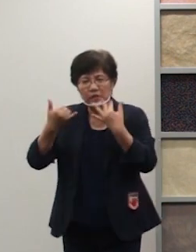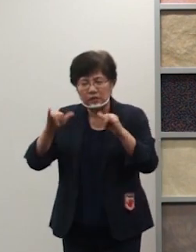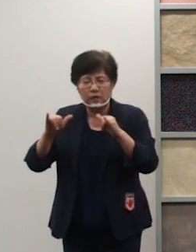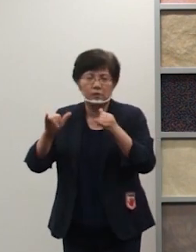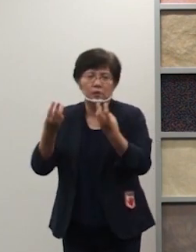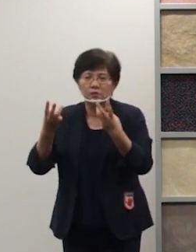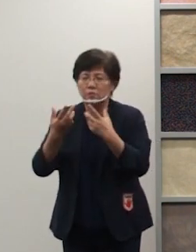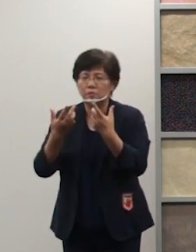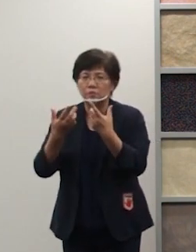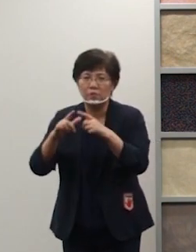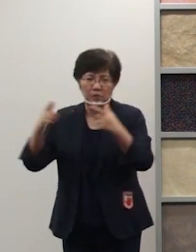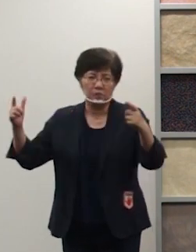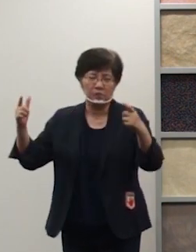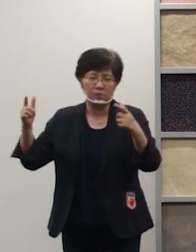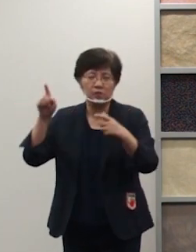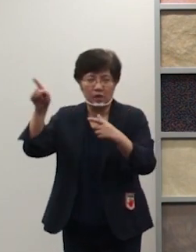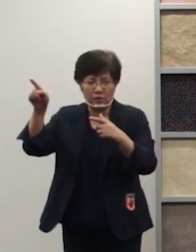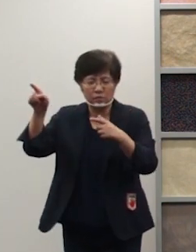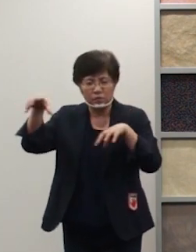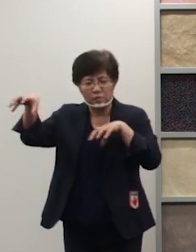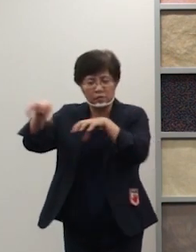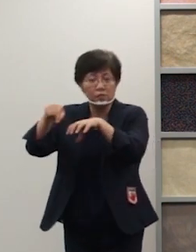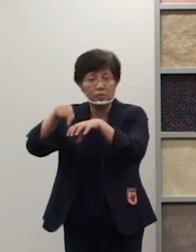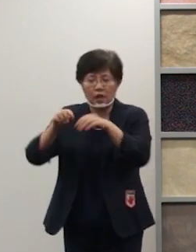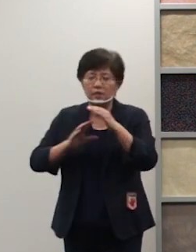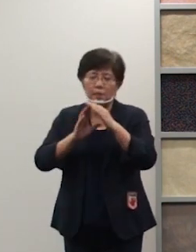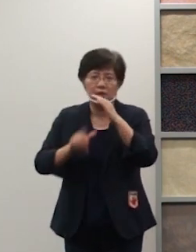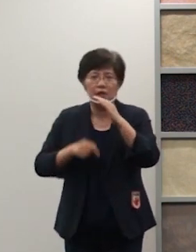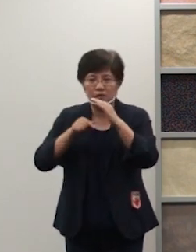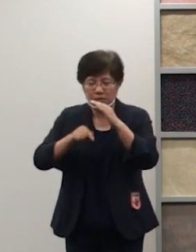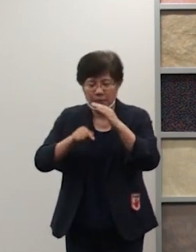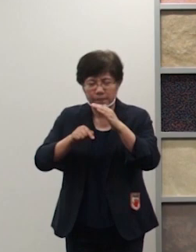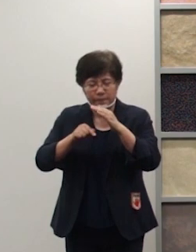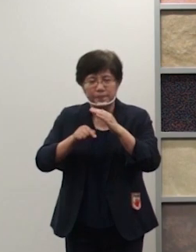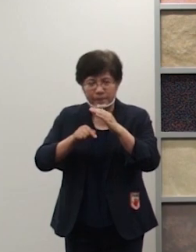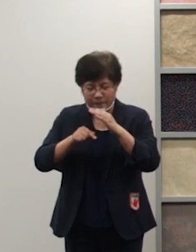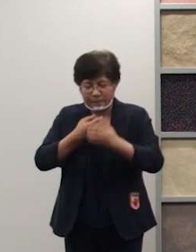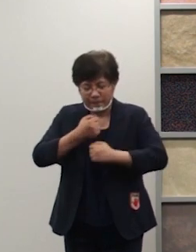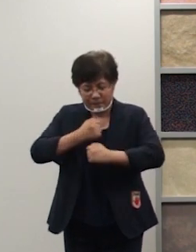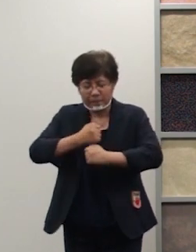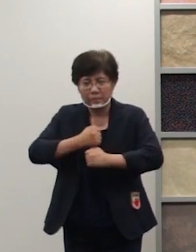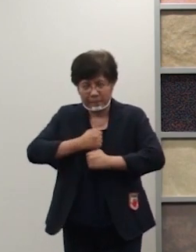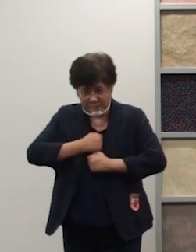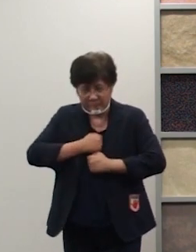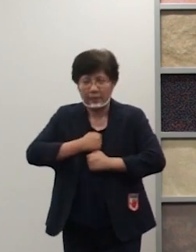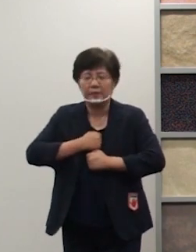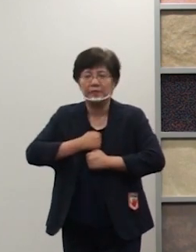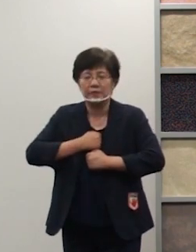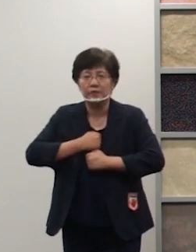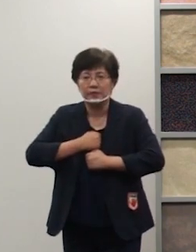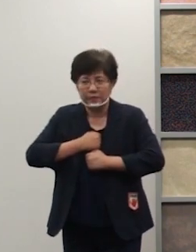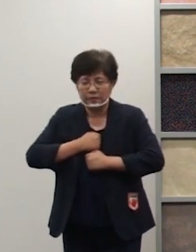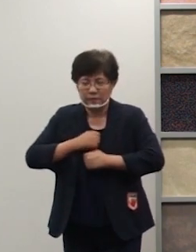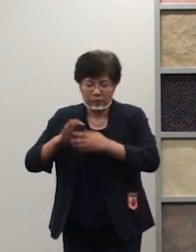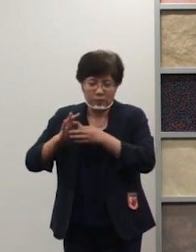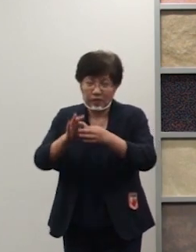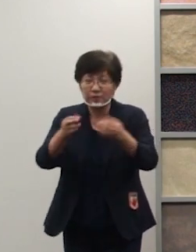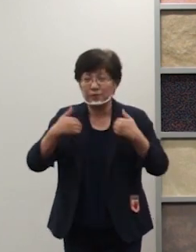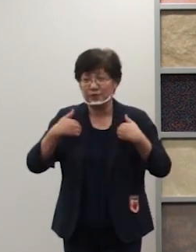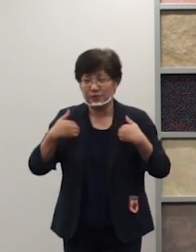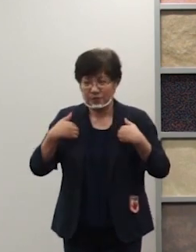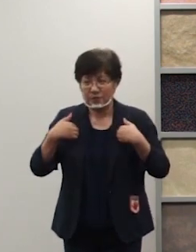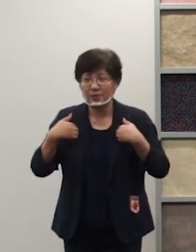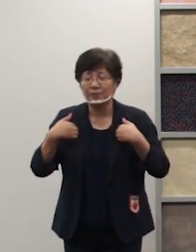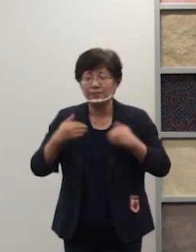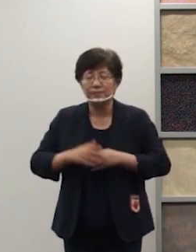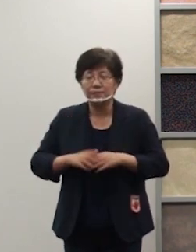から、隣接する本県としては緊張感を持って警戒を続ける必要があると考えております。このような認識の